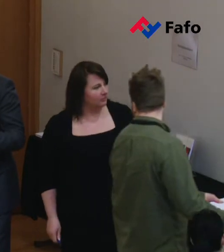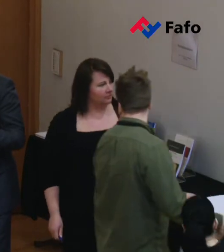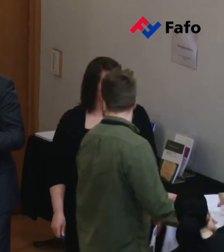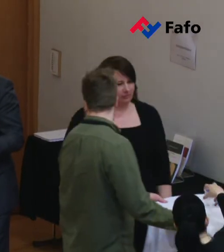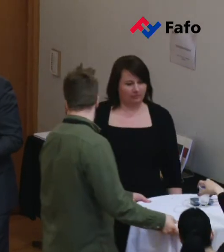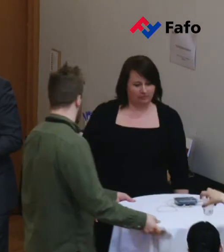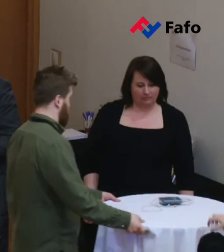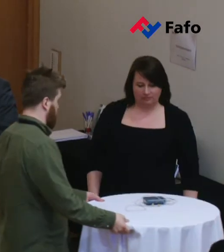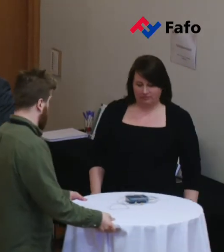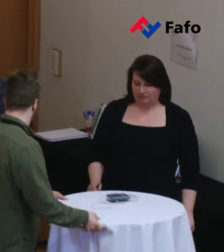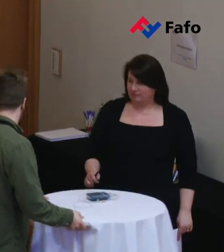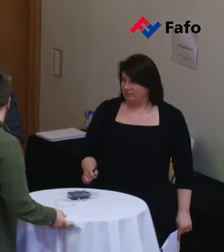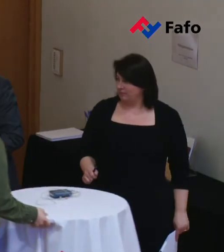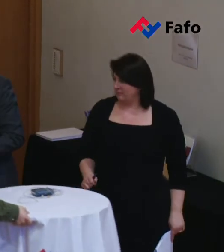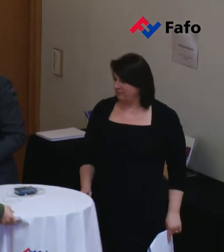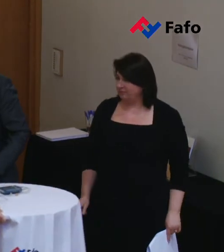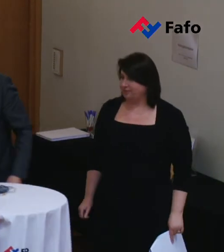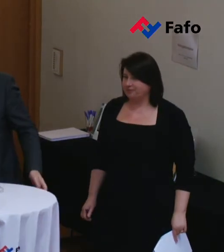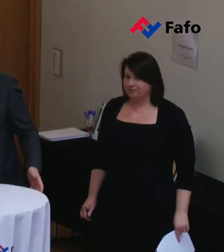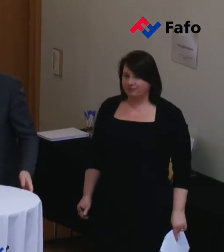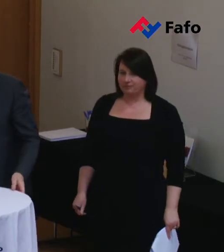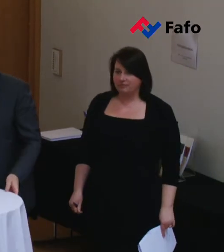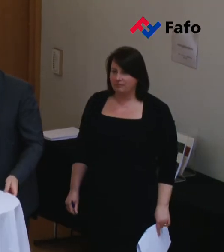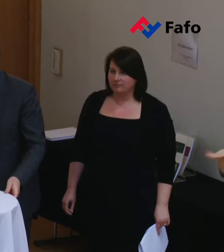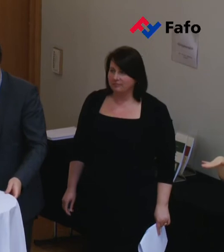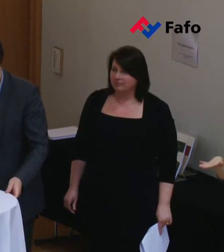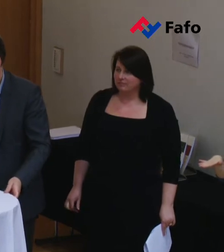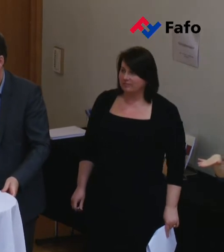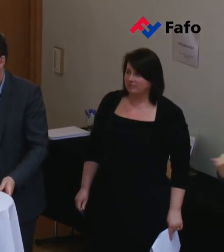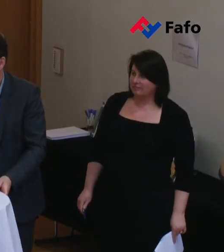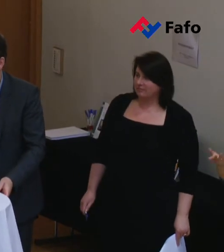utfordrende. Det fritt valg av bord, bare sånn at dere har en...